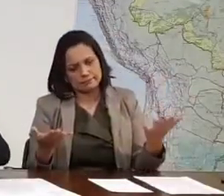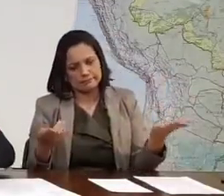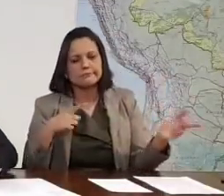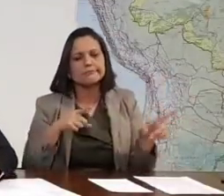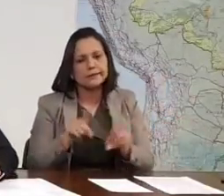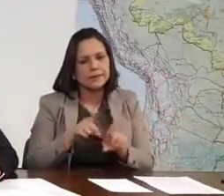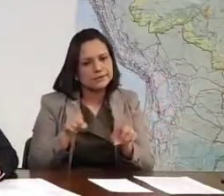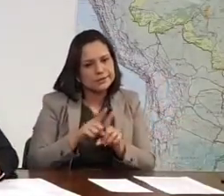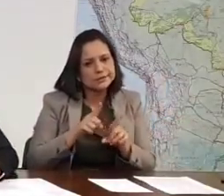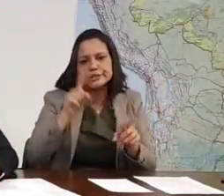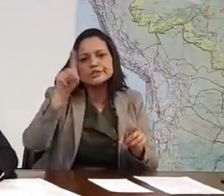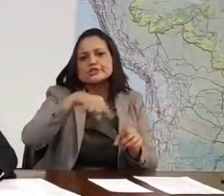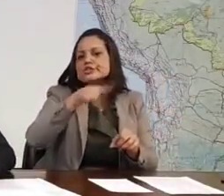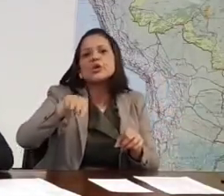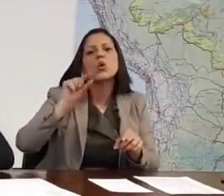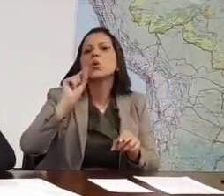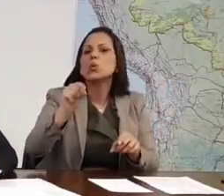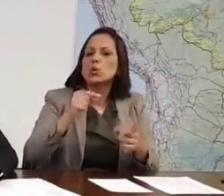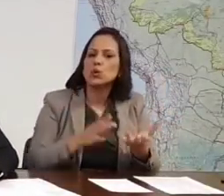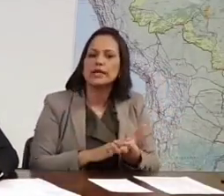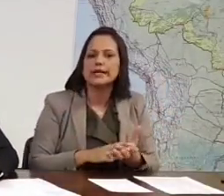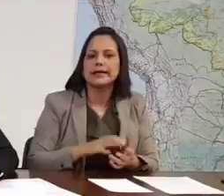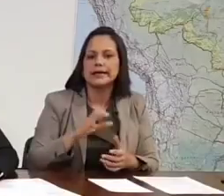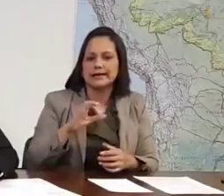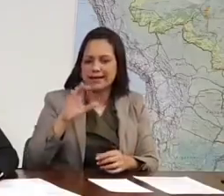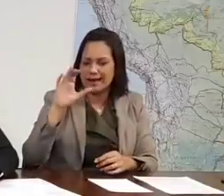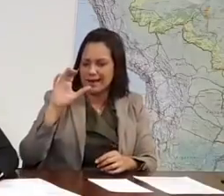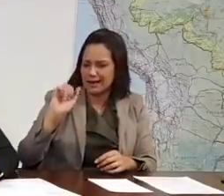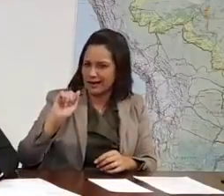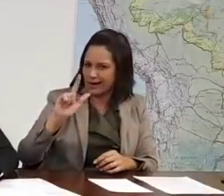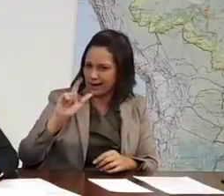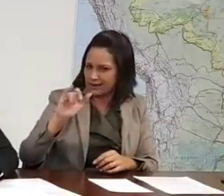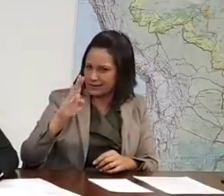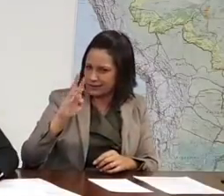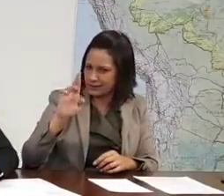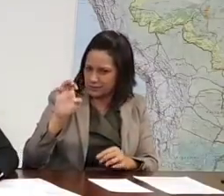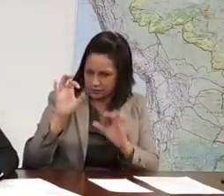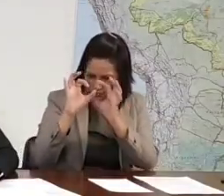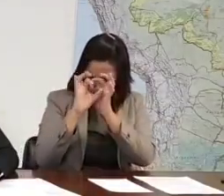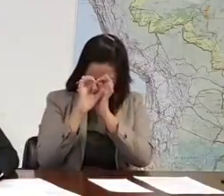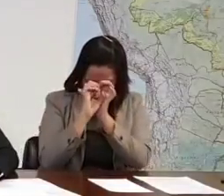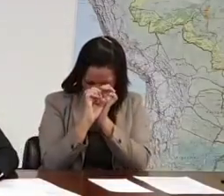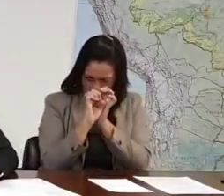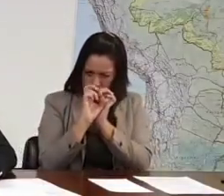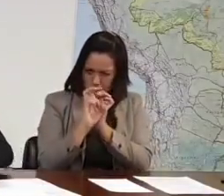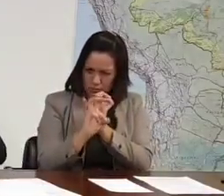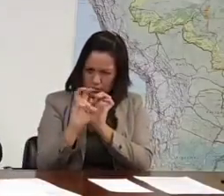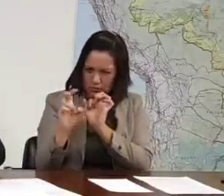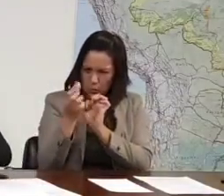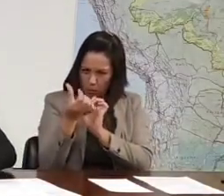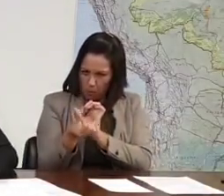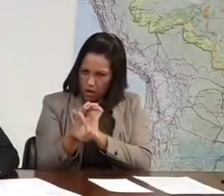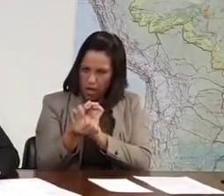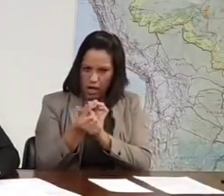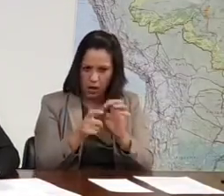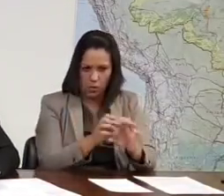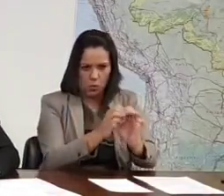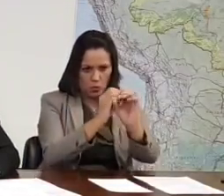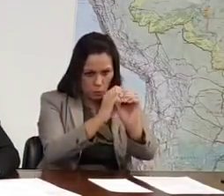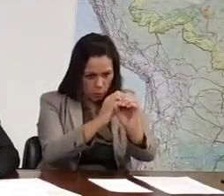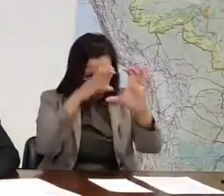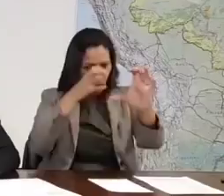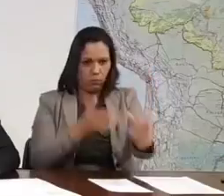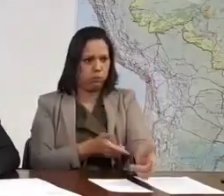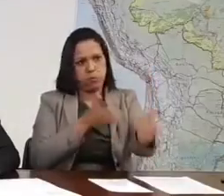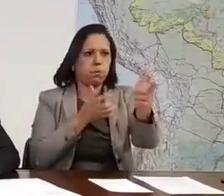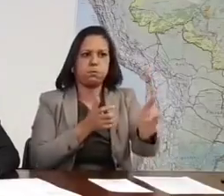alguém burlasse alguma coisa, né? É calibre menor que 5.56 por 45. É o fuzil, basicamente, de